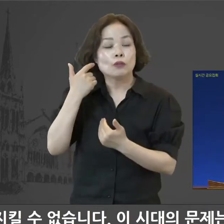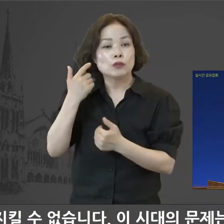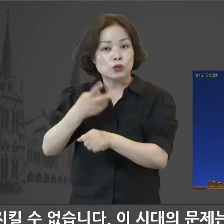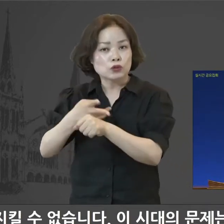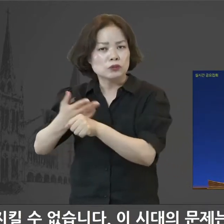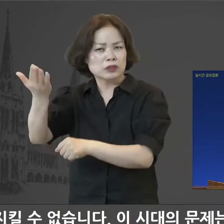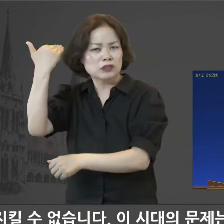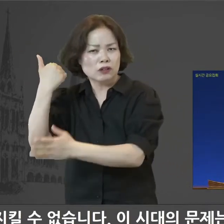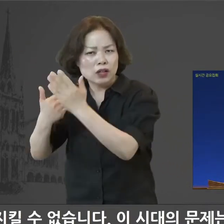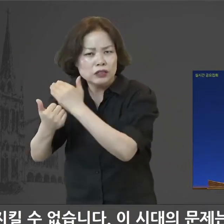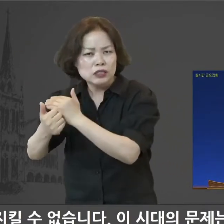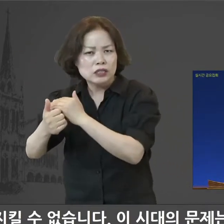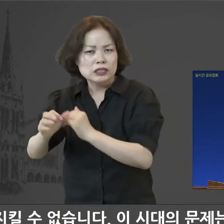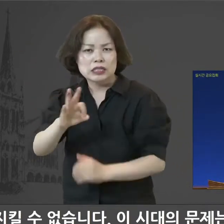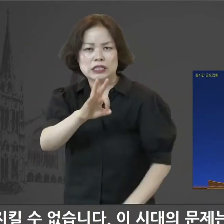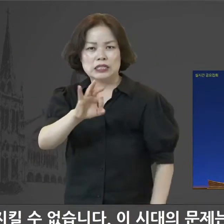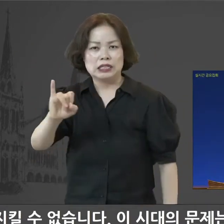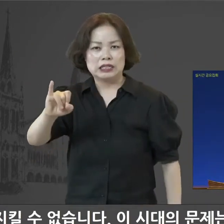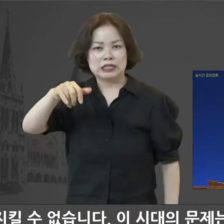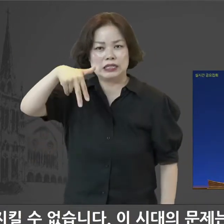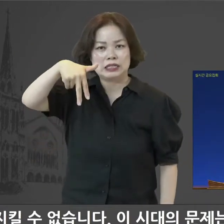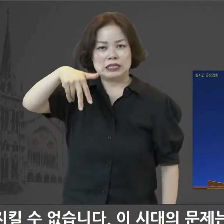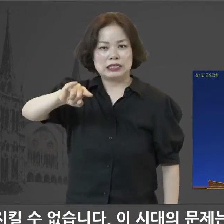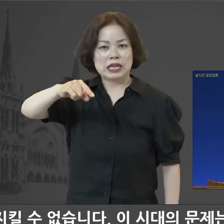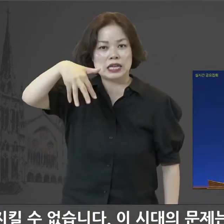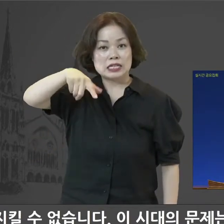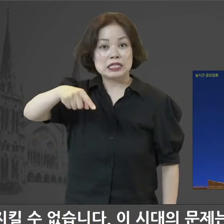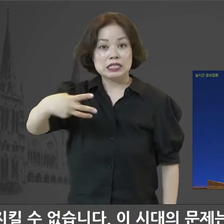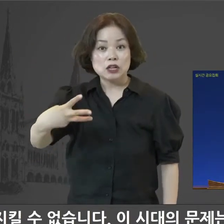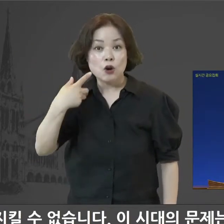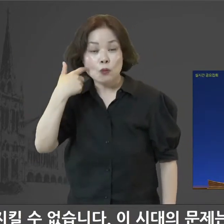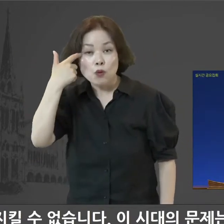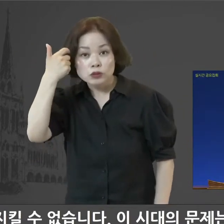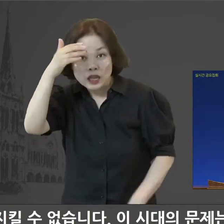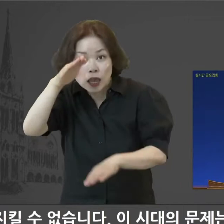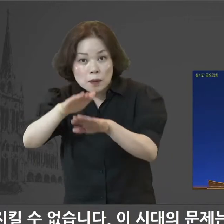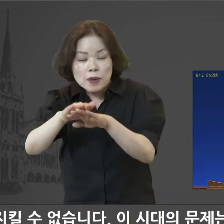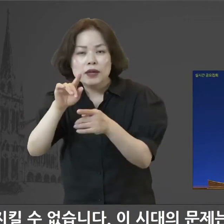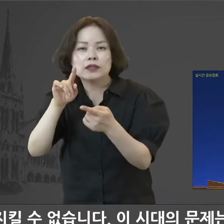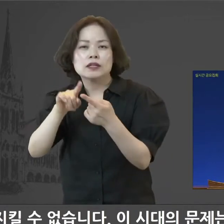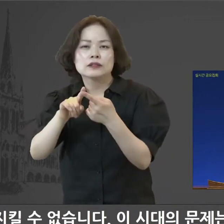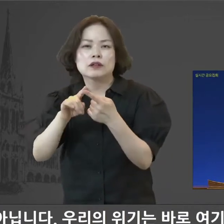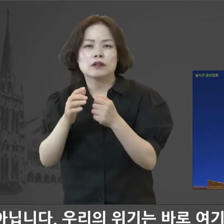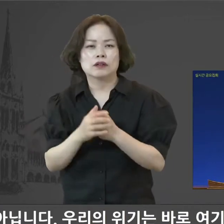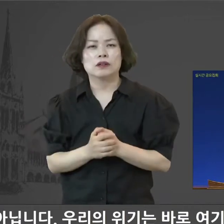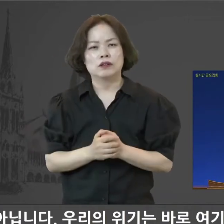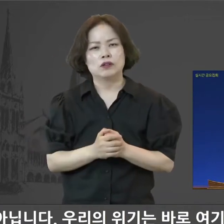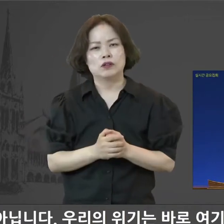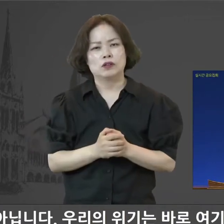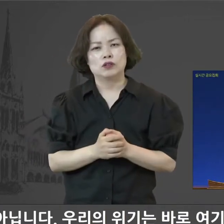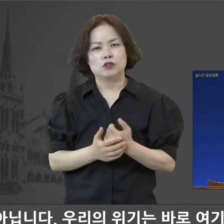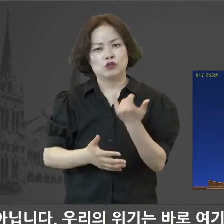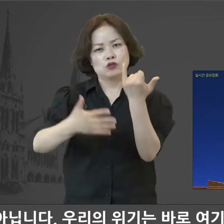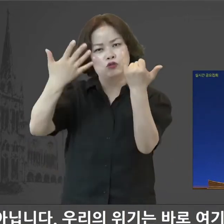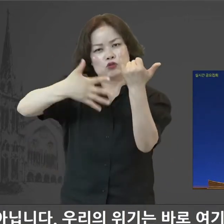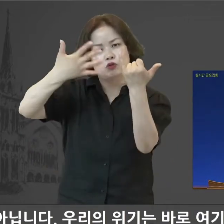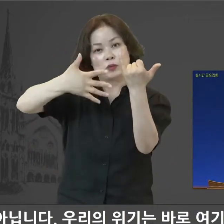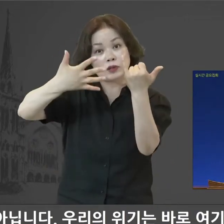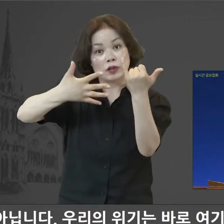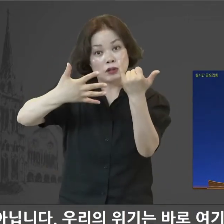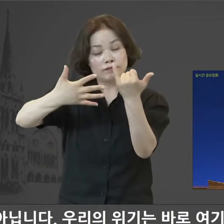분들은 아시겠지만, 이재철 목사님께서 예배에 대해서 유튜브에 나오셔갖고